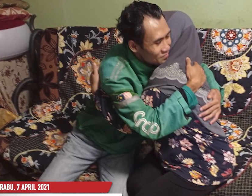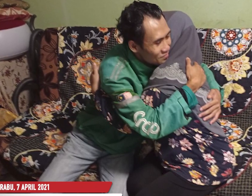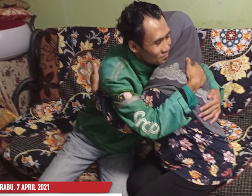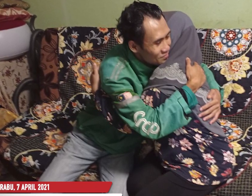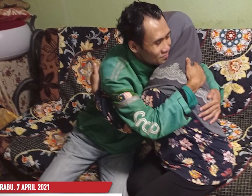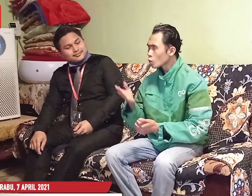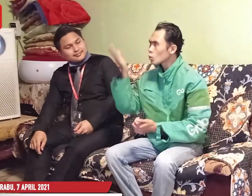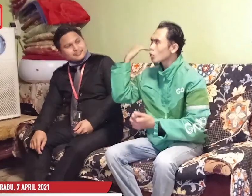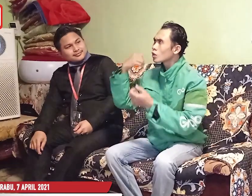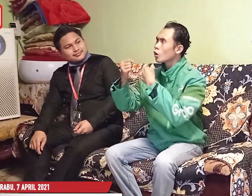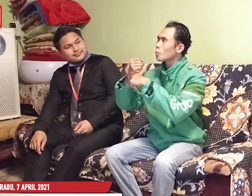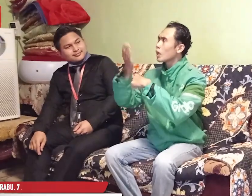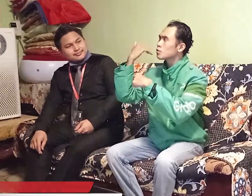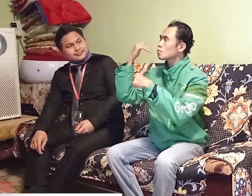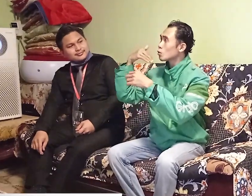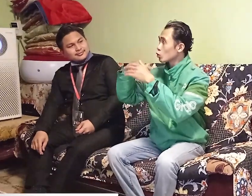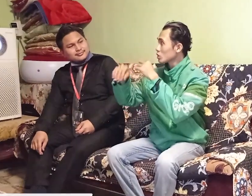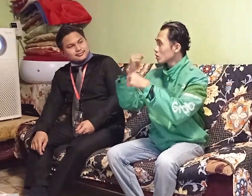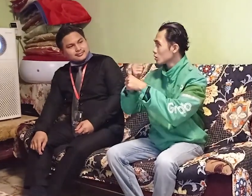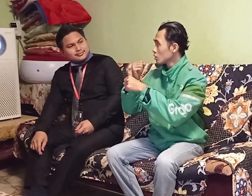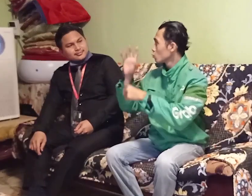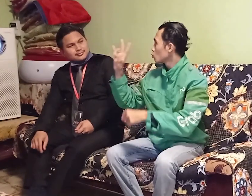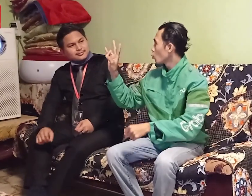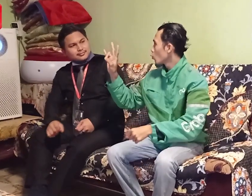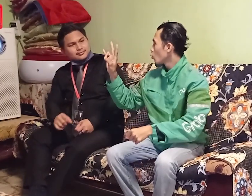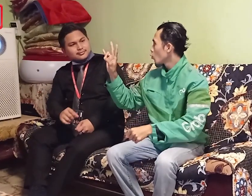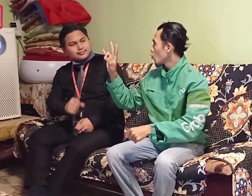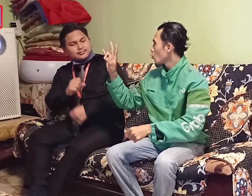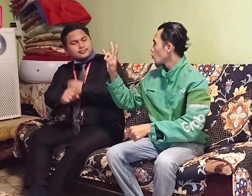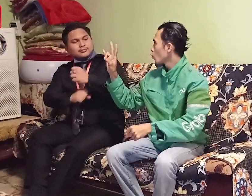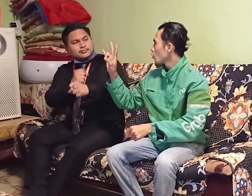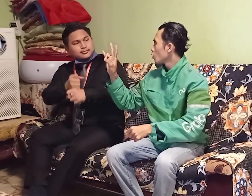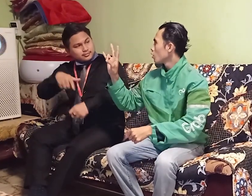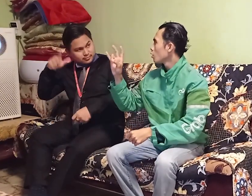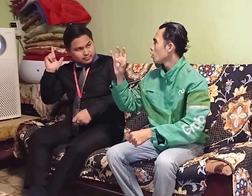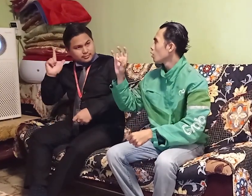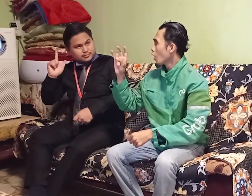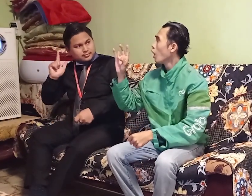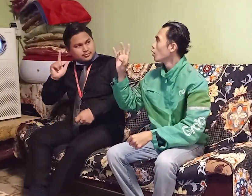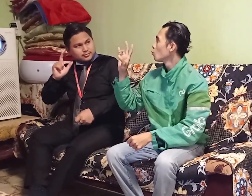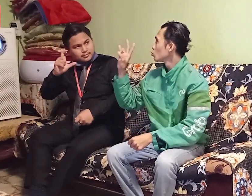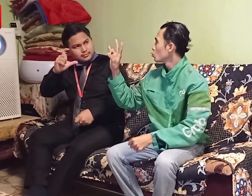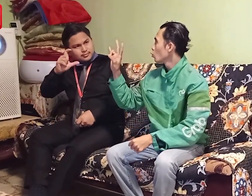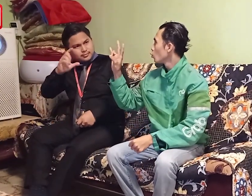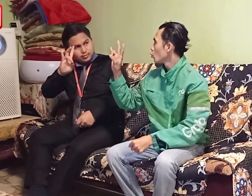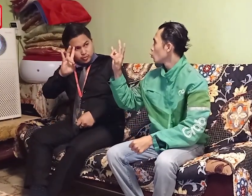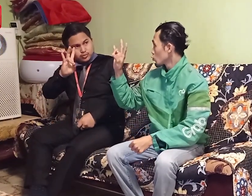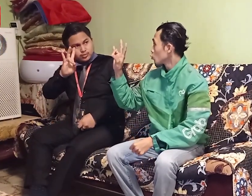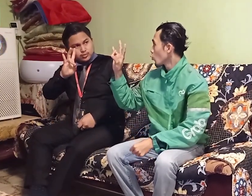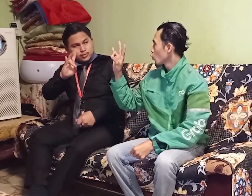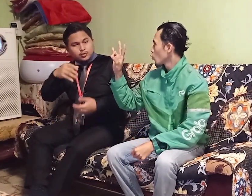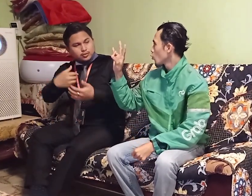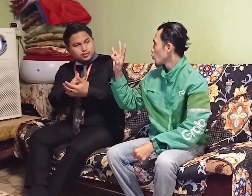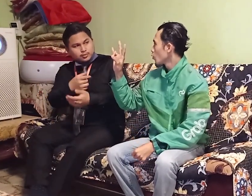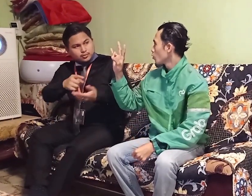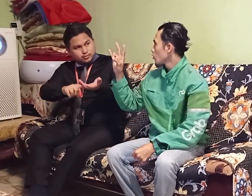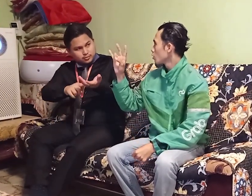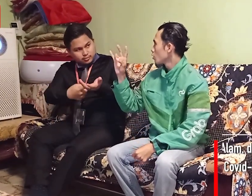cutter Ahmad Anwar orang kurang upaya oke you pendengaran dan bisu yang mencari rezeki sebagai penghantar makanan dan penjaga